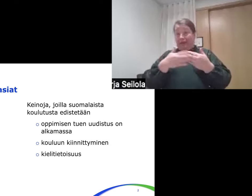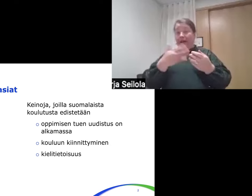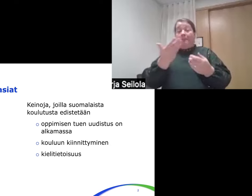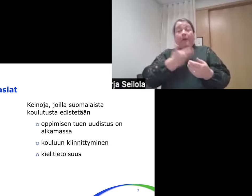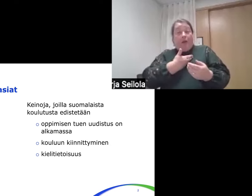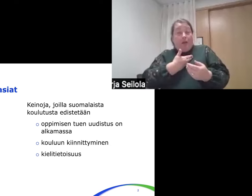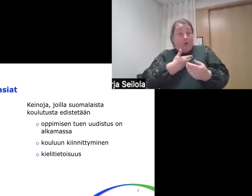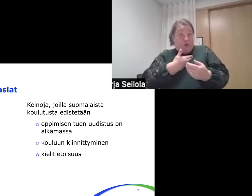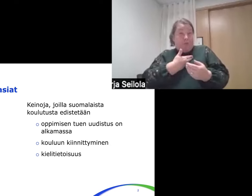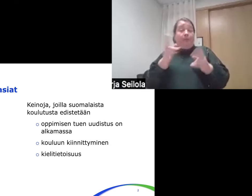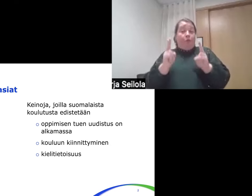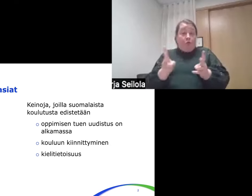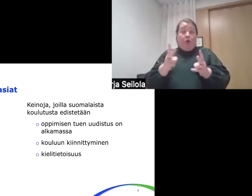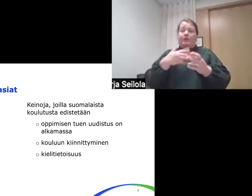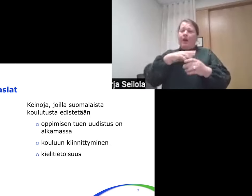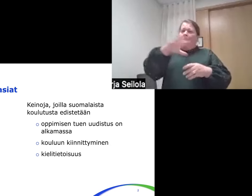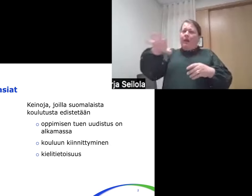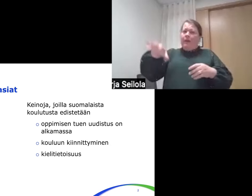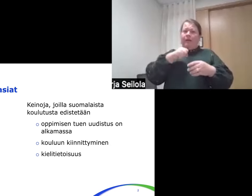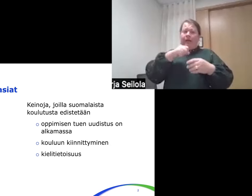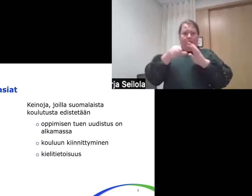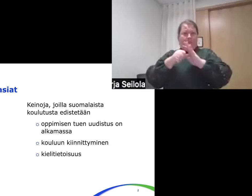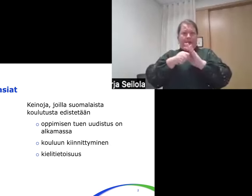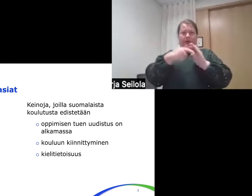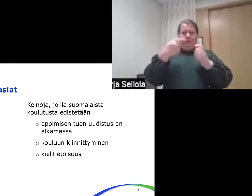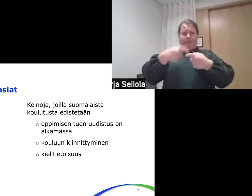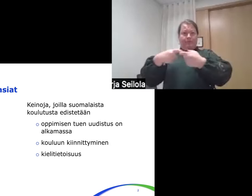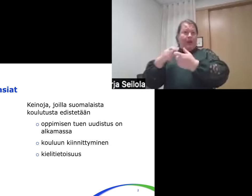Mutta mitä opetushallituksessa ylipäänsä tehdään?